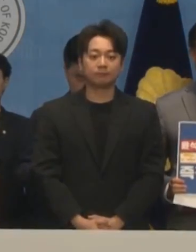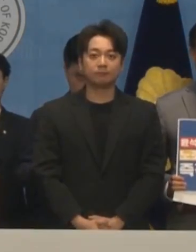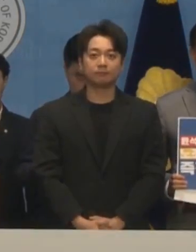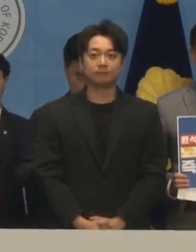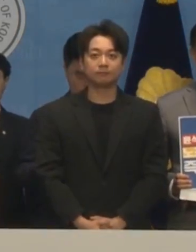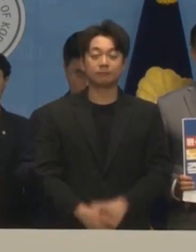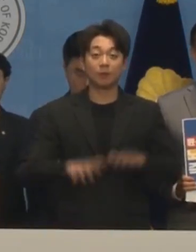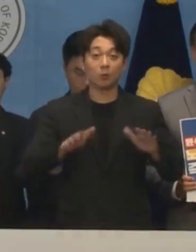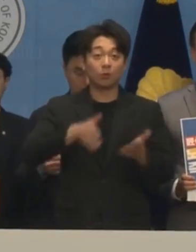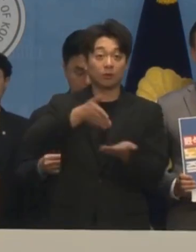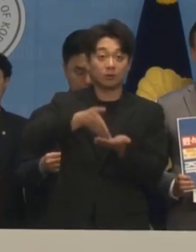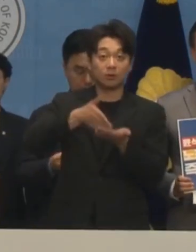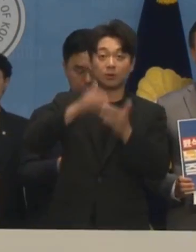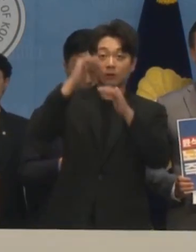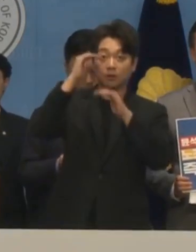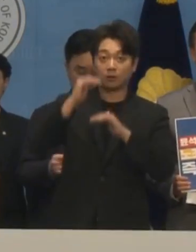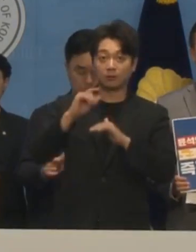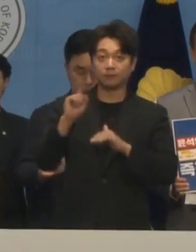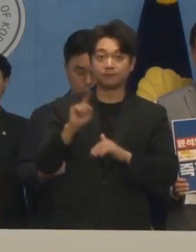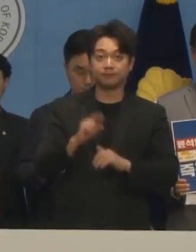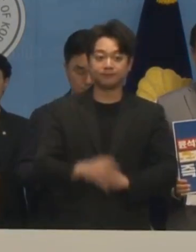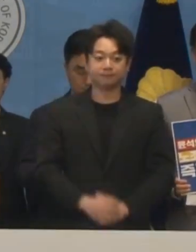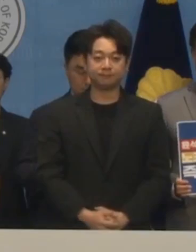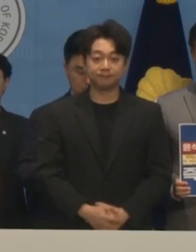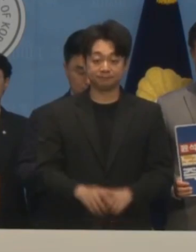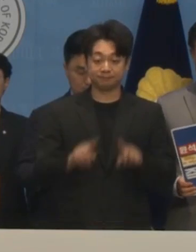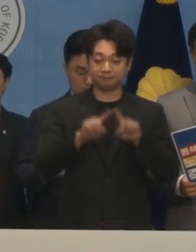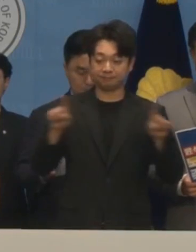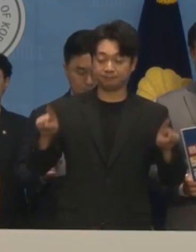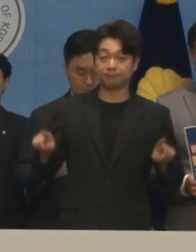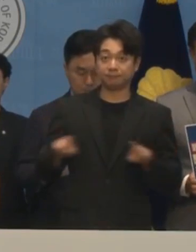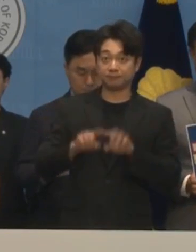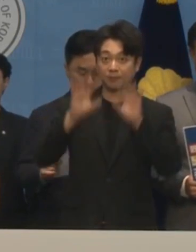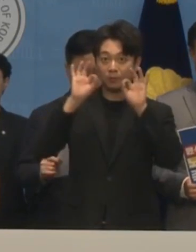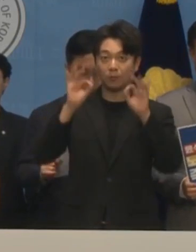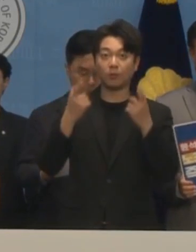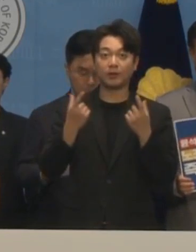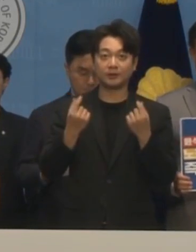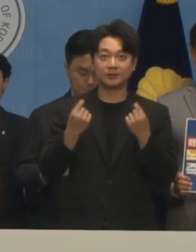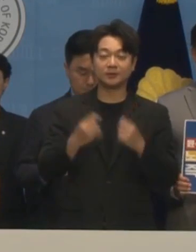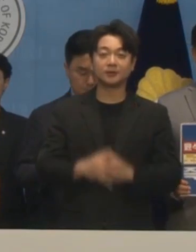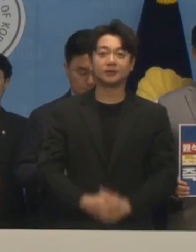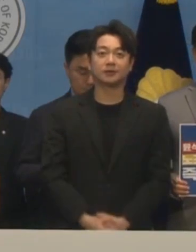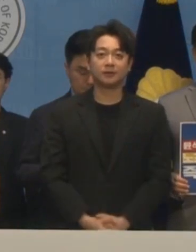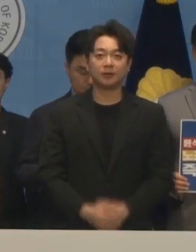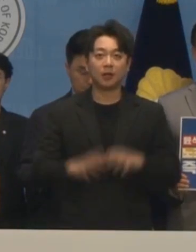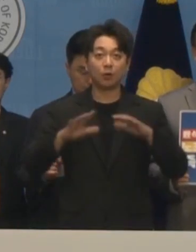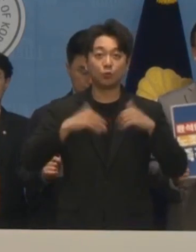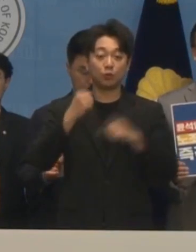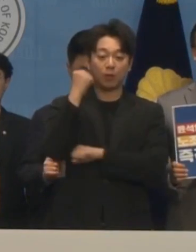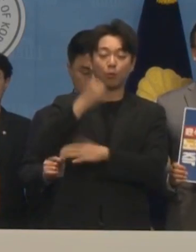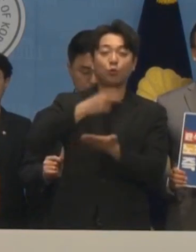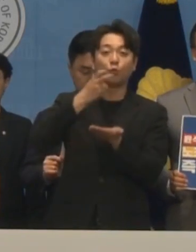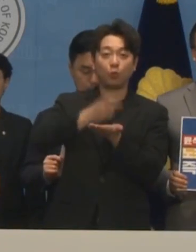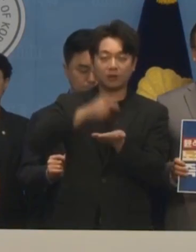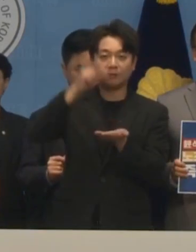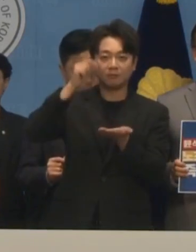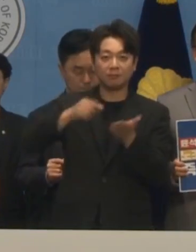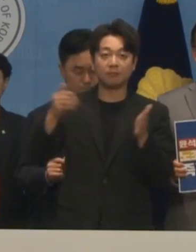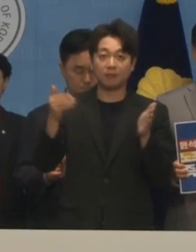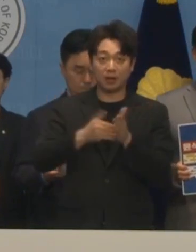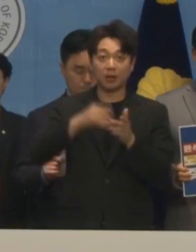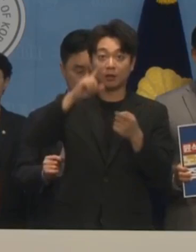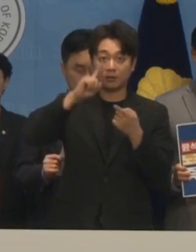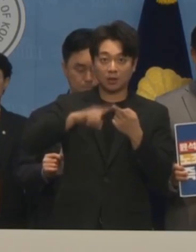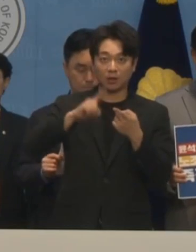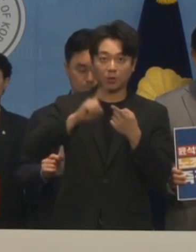오늘 기자회견은 현수막에는 노조법 2, 3조 개정안이라고 되어 있는데요. 국회 본회의를 통과했습니다. 개조법